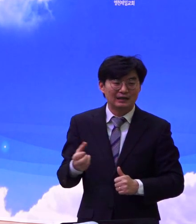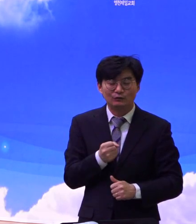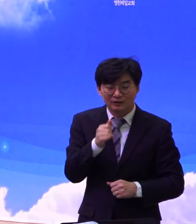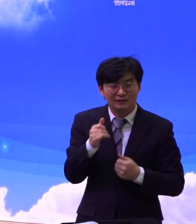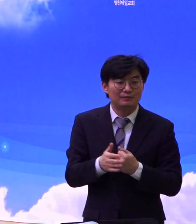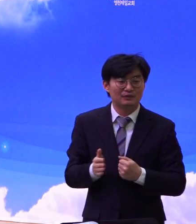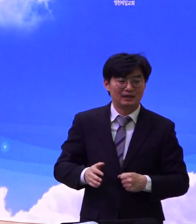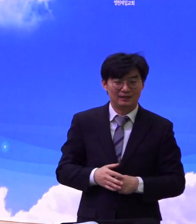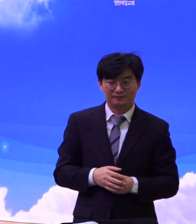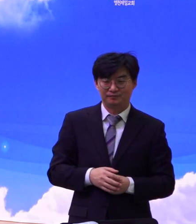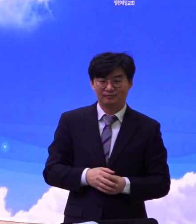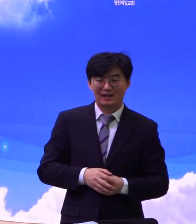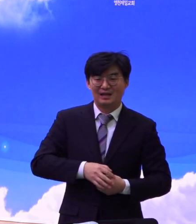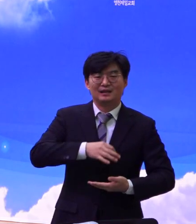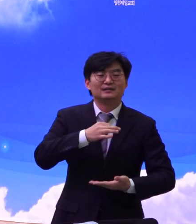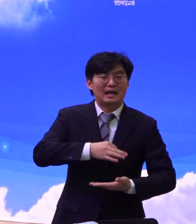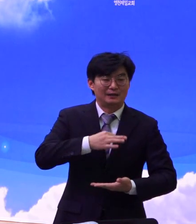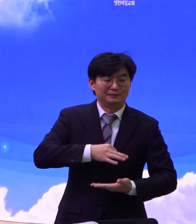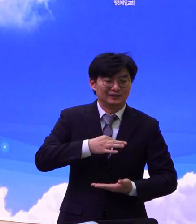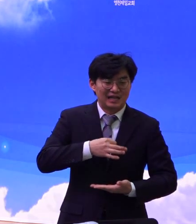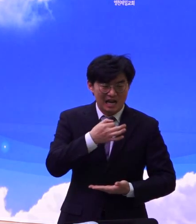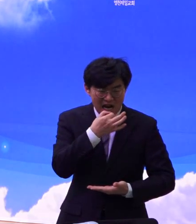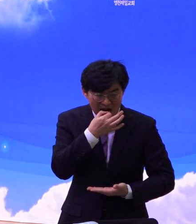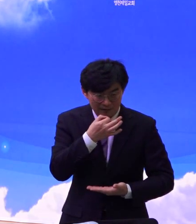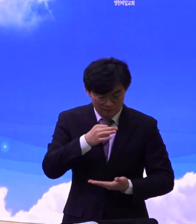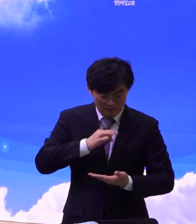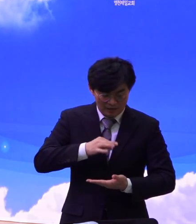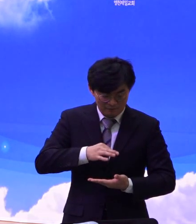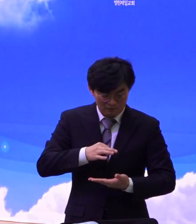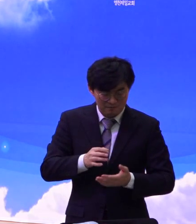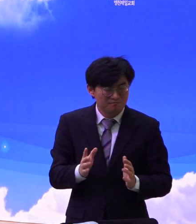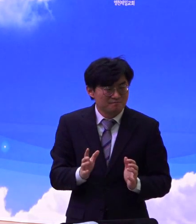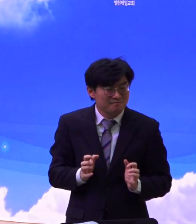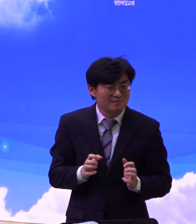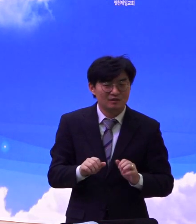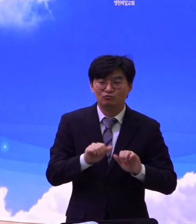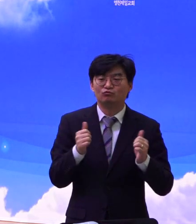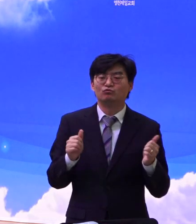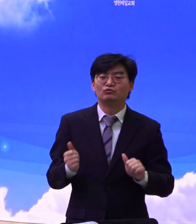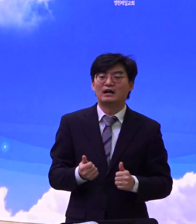물질에, 재물의 탑을 쌓아가는 그런 우상 숭배에 빠지게 된 것입니다.